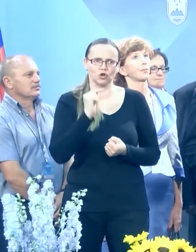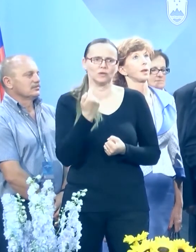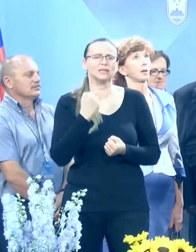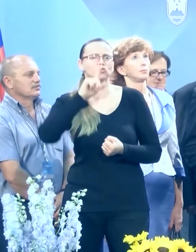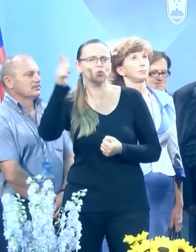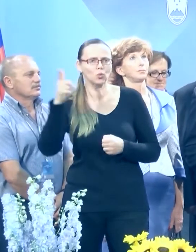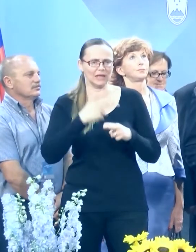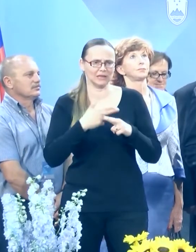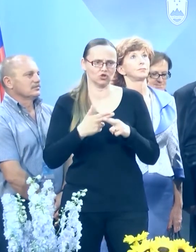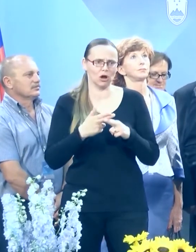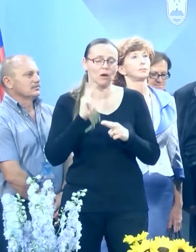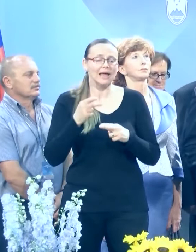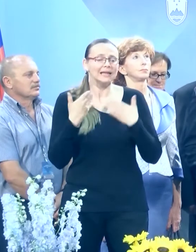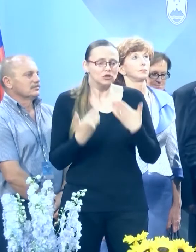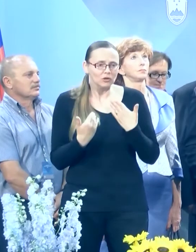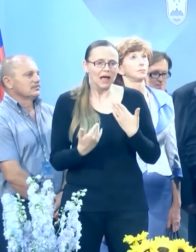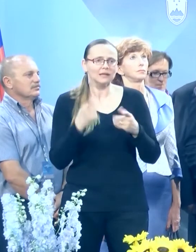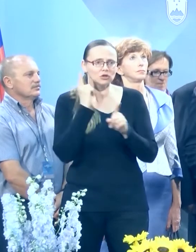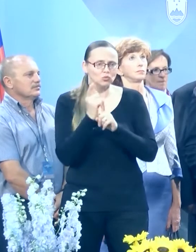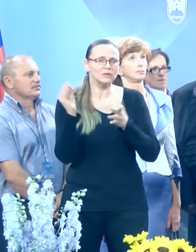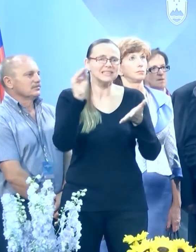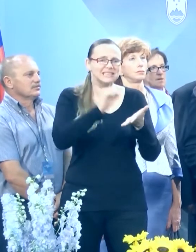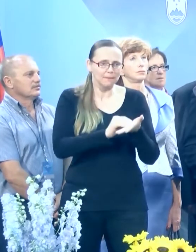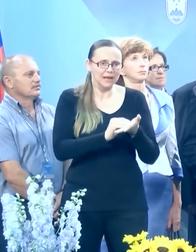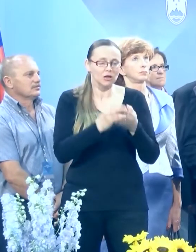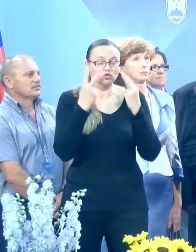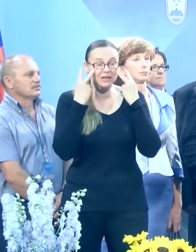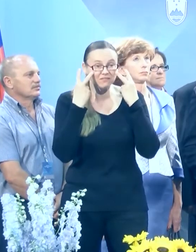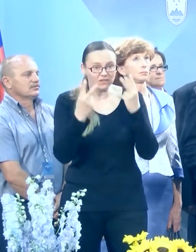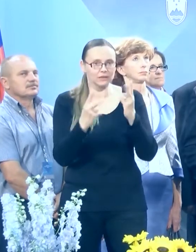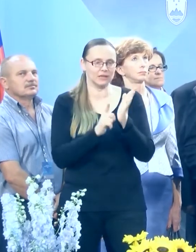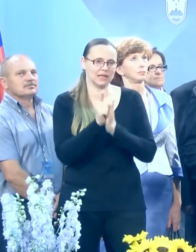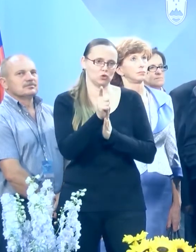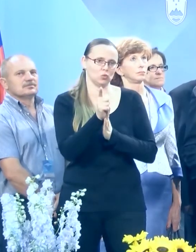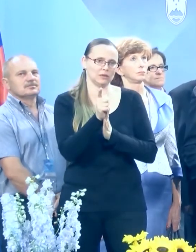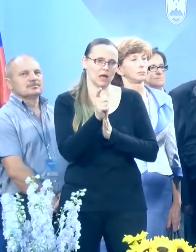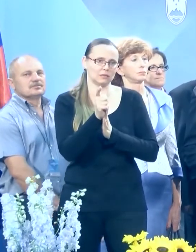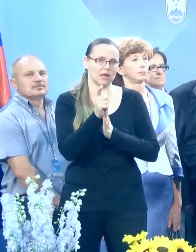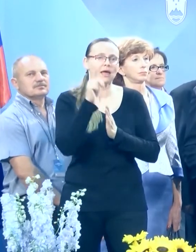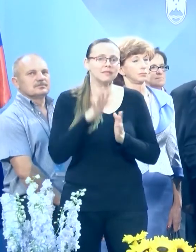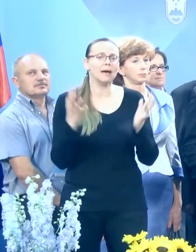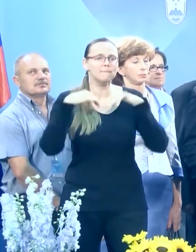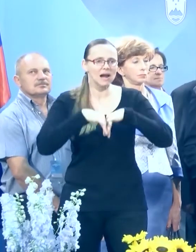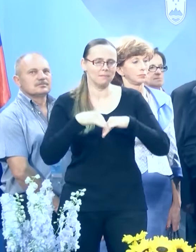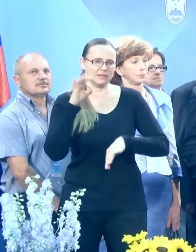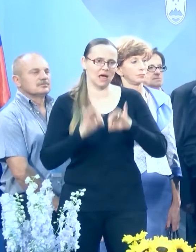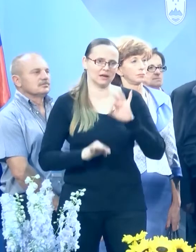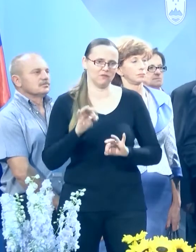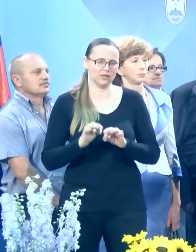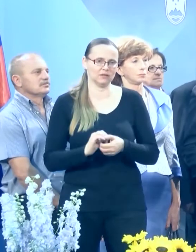drugih držav, ki so danes ravno tako zabeležile vidne rezultate na parlamentarnih